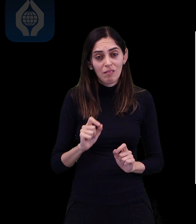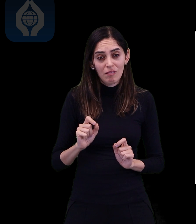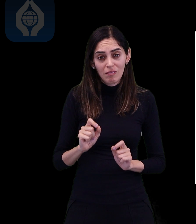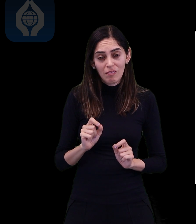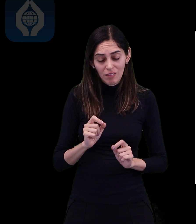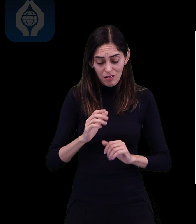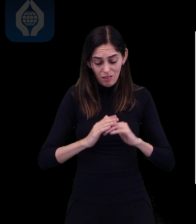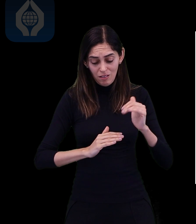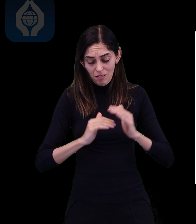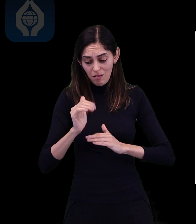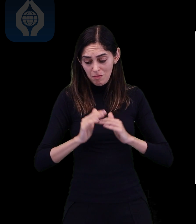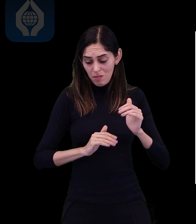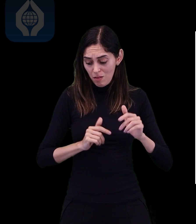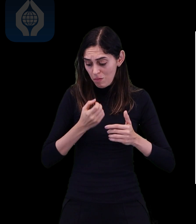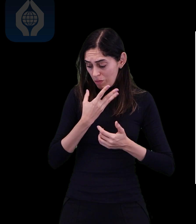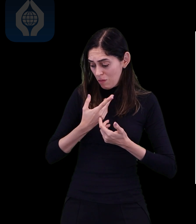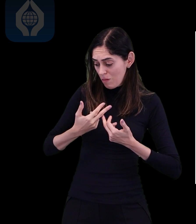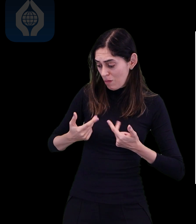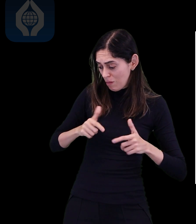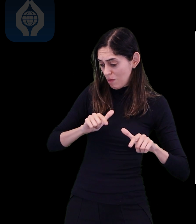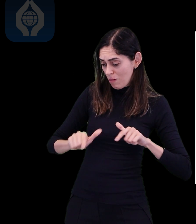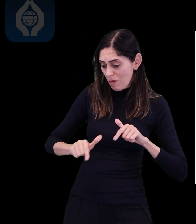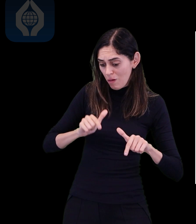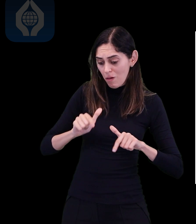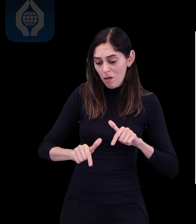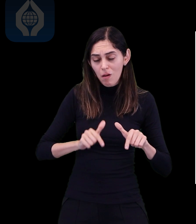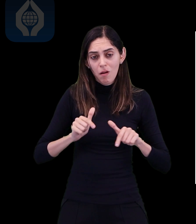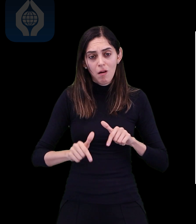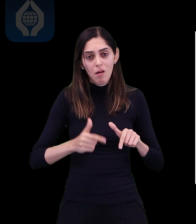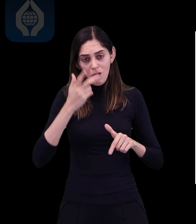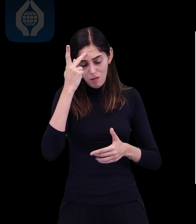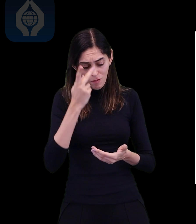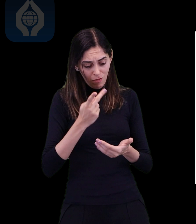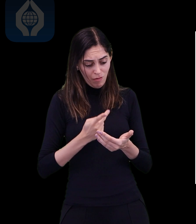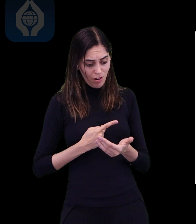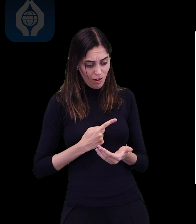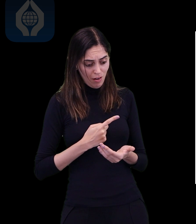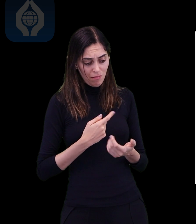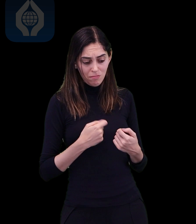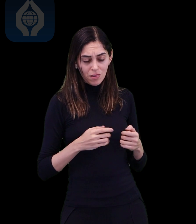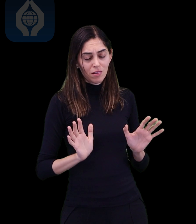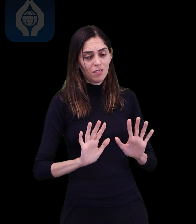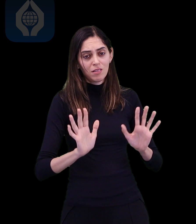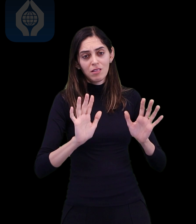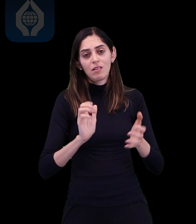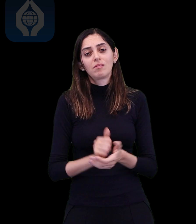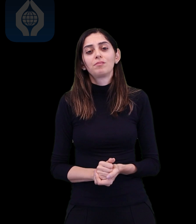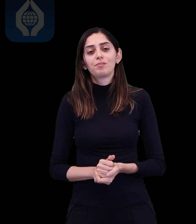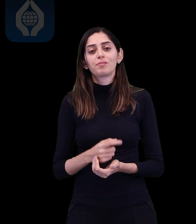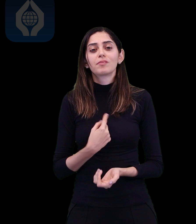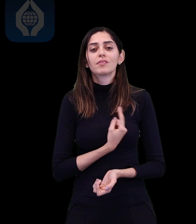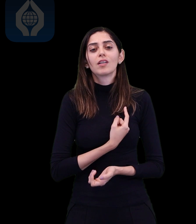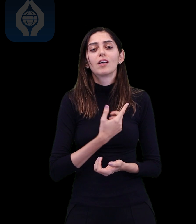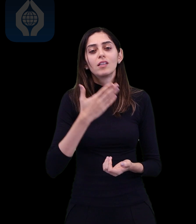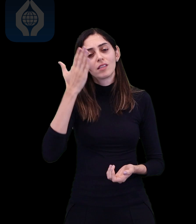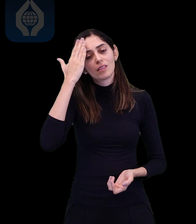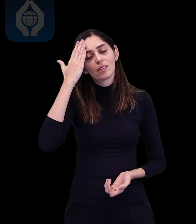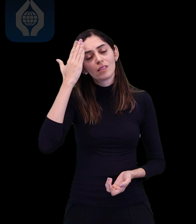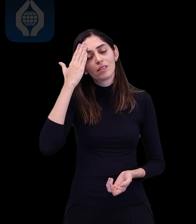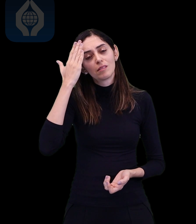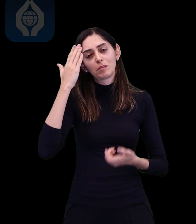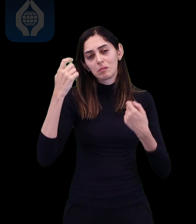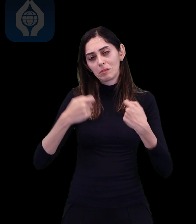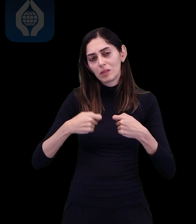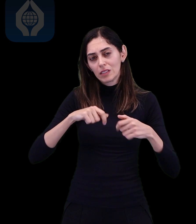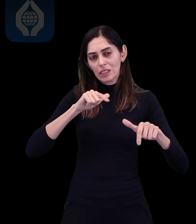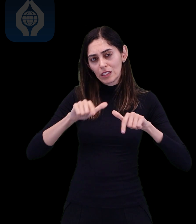possa fazer, nem em ninguém, nem em coisa alguma. Todos nós sabemos que é necessário trabalhar para se ganhar